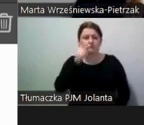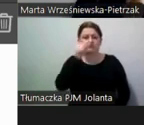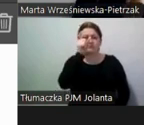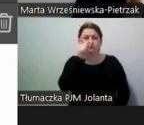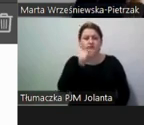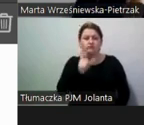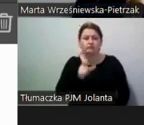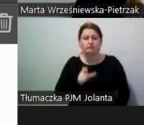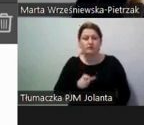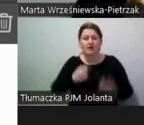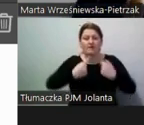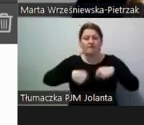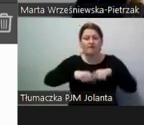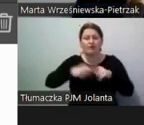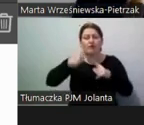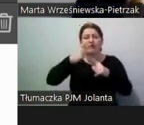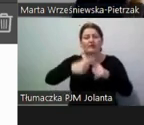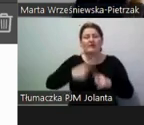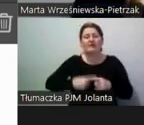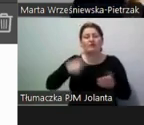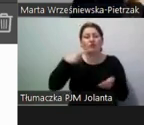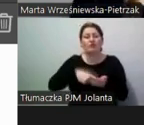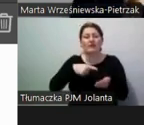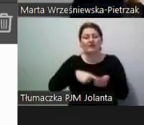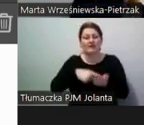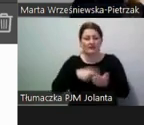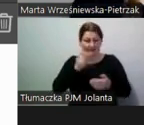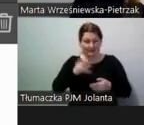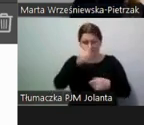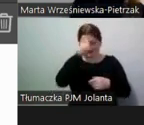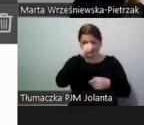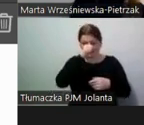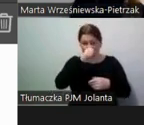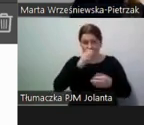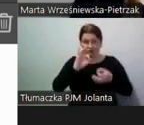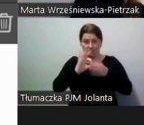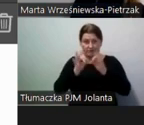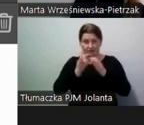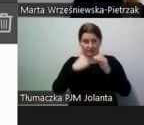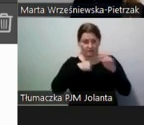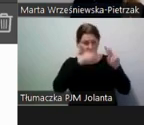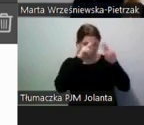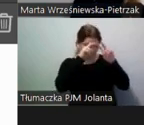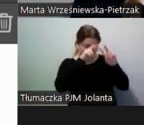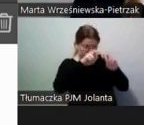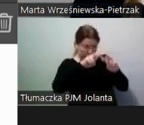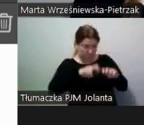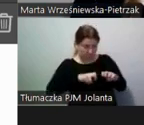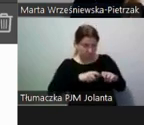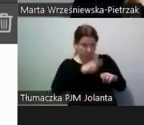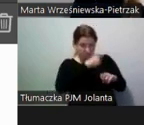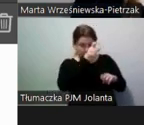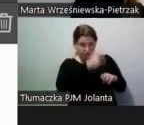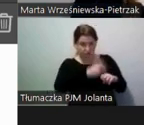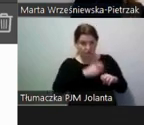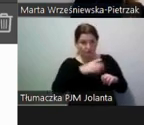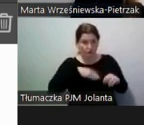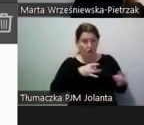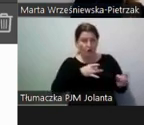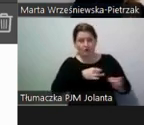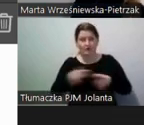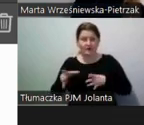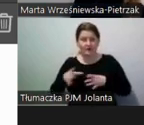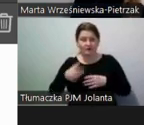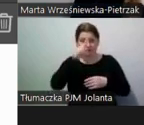zwany test ostateczny, bo on się w ten sposób nazywa, i gdy bada swojego ucznia, może badać go od razu za